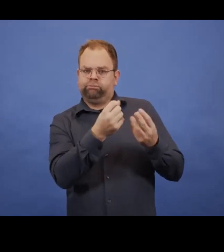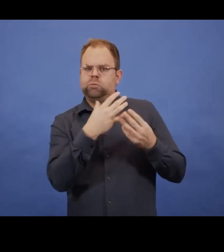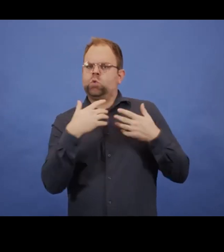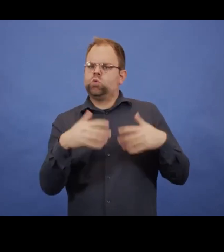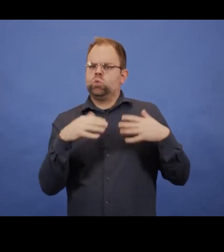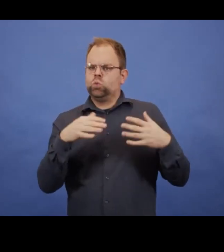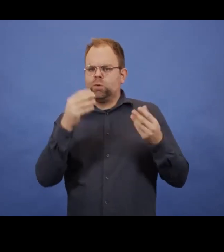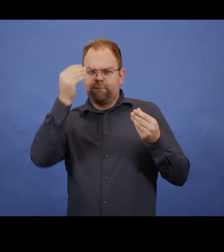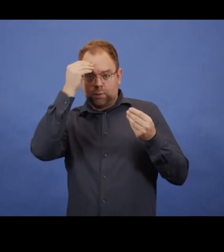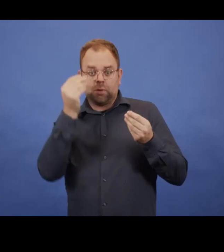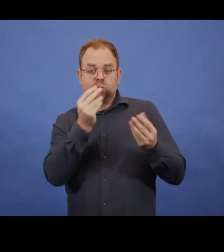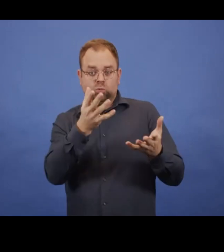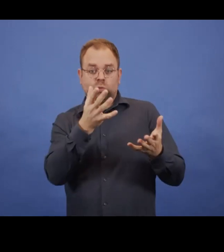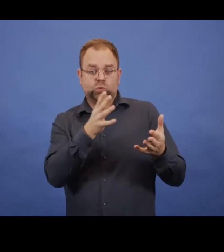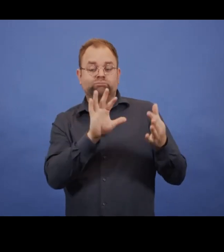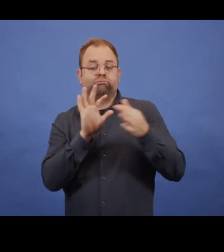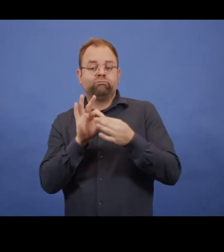Pero el problema es que